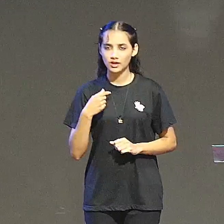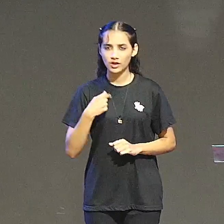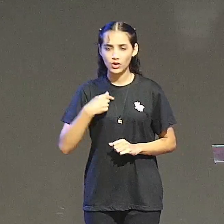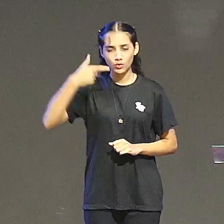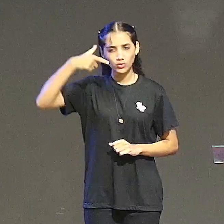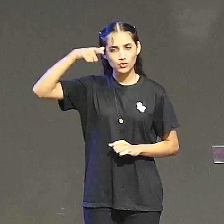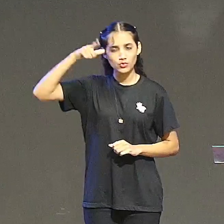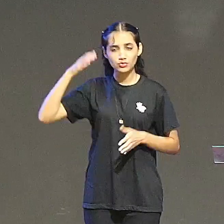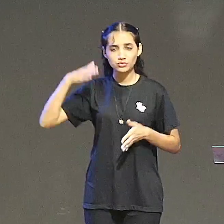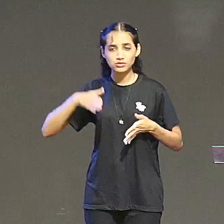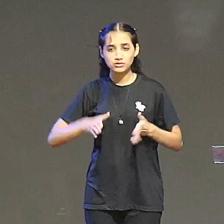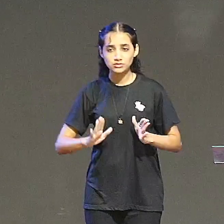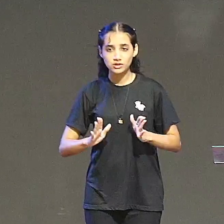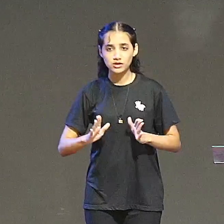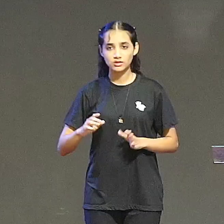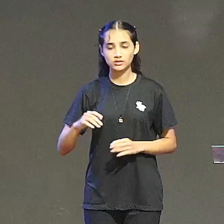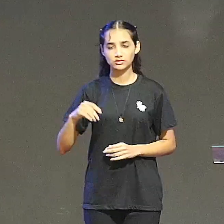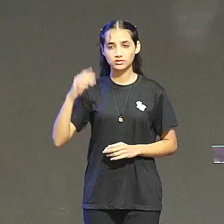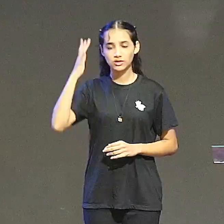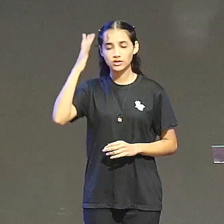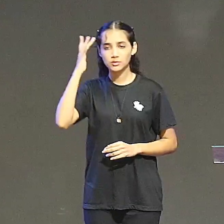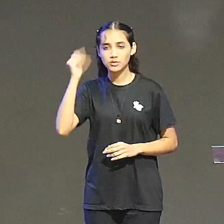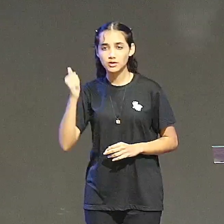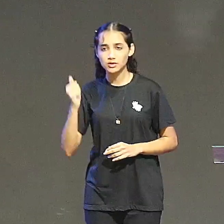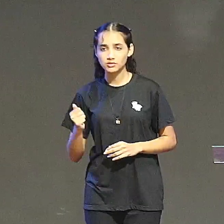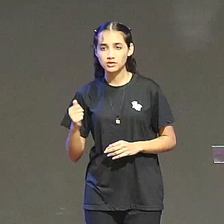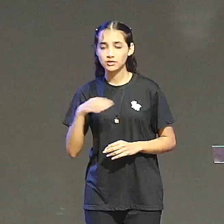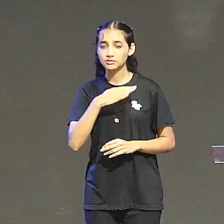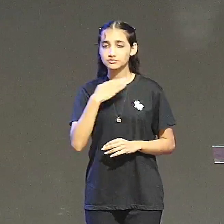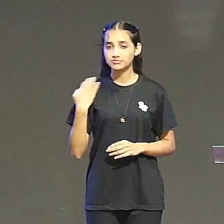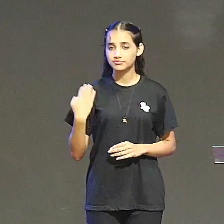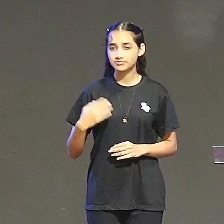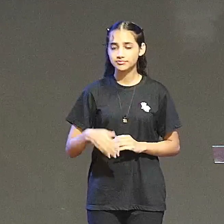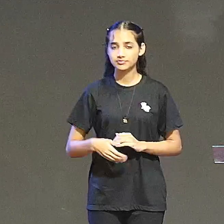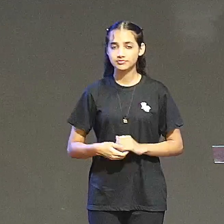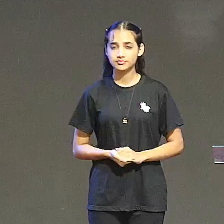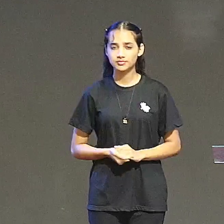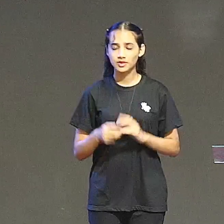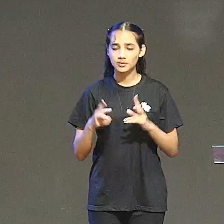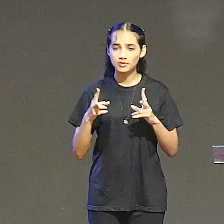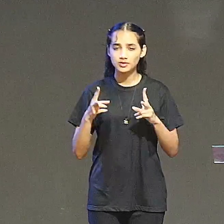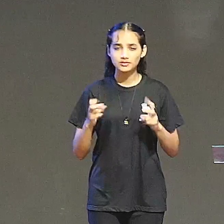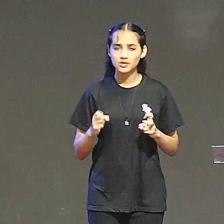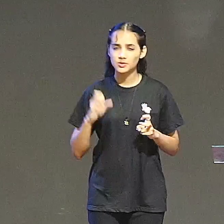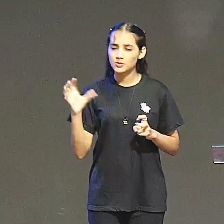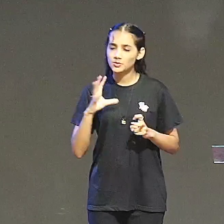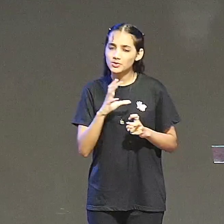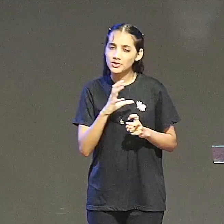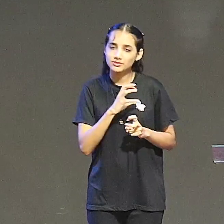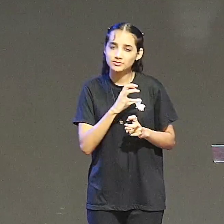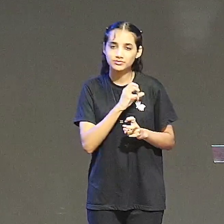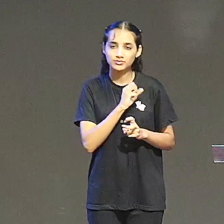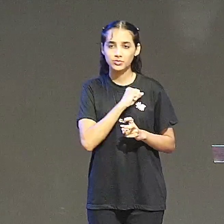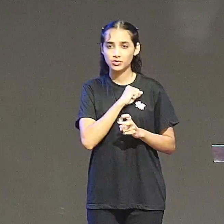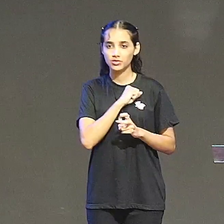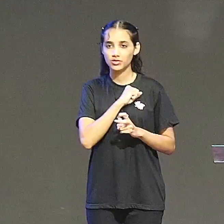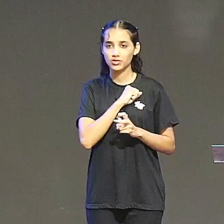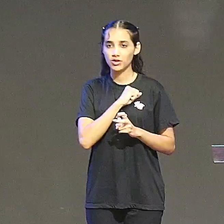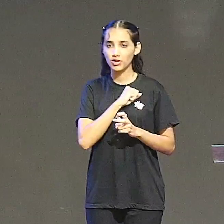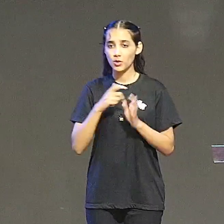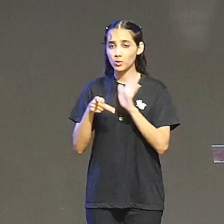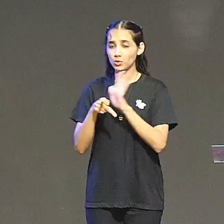amanhã veja quão grande amor nos